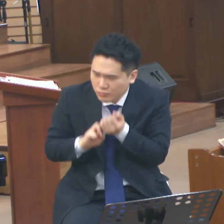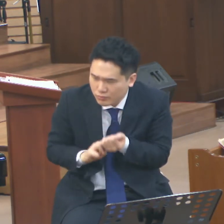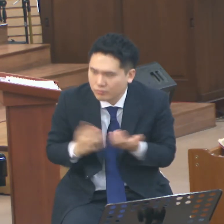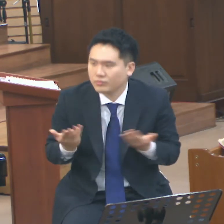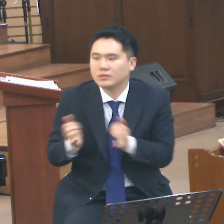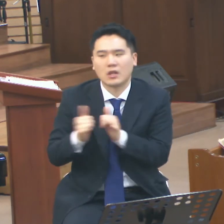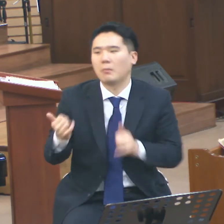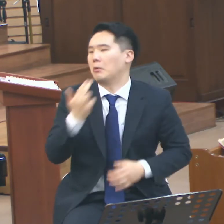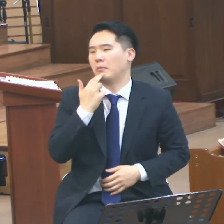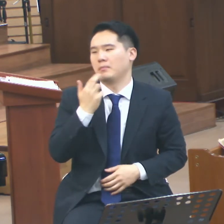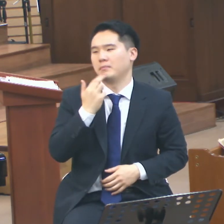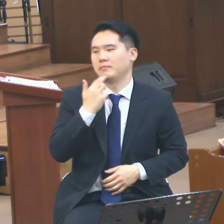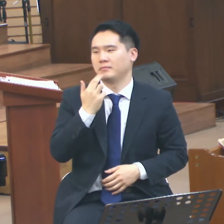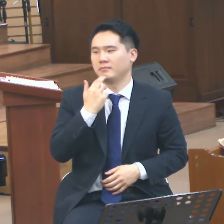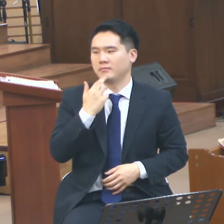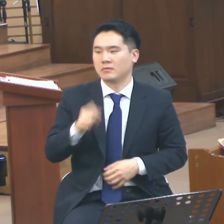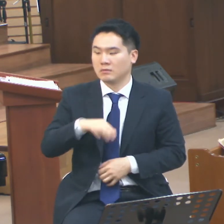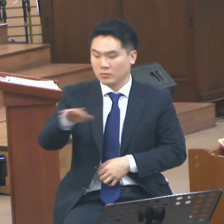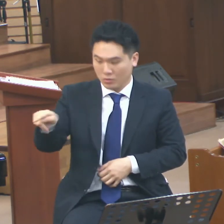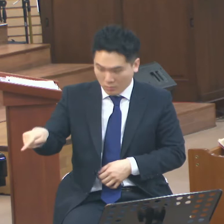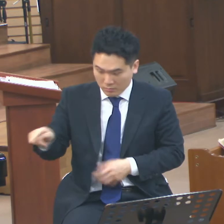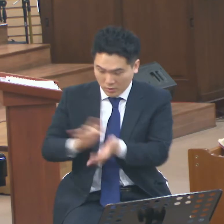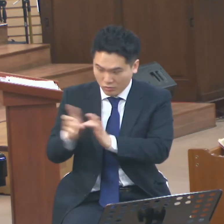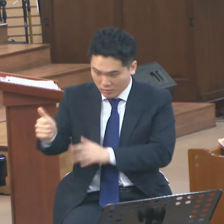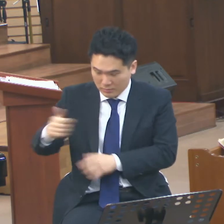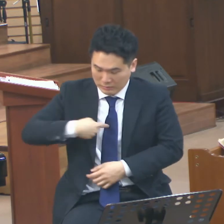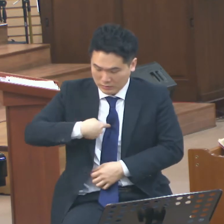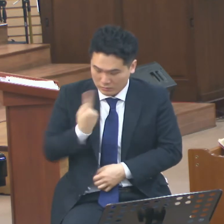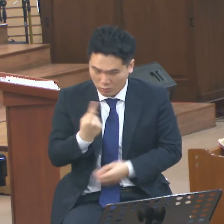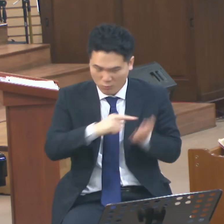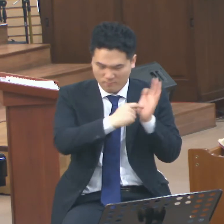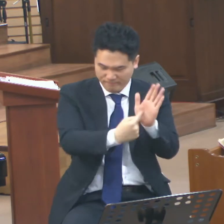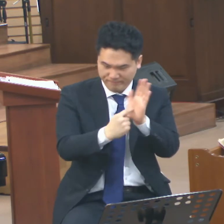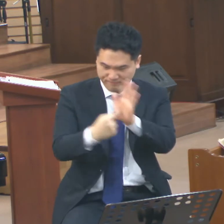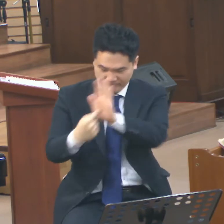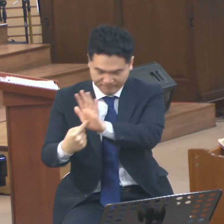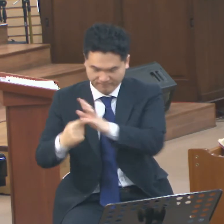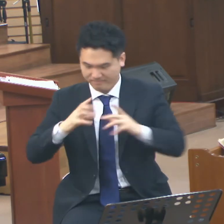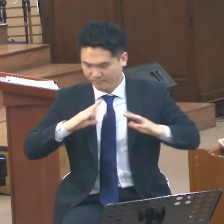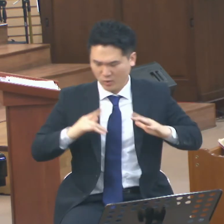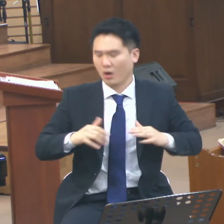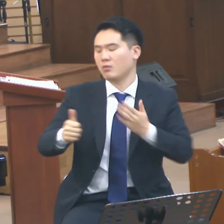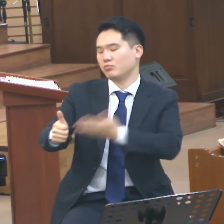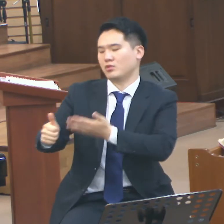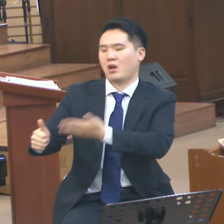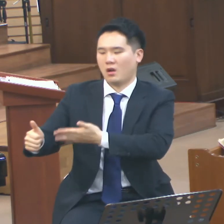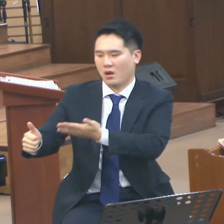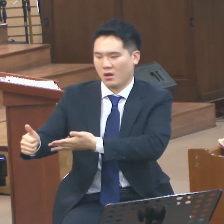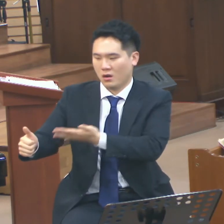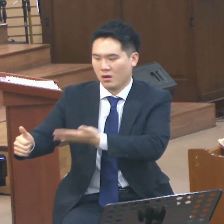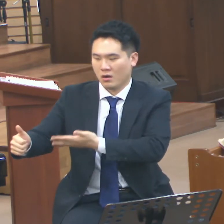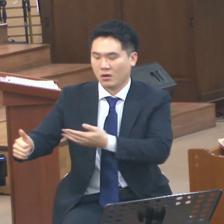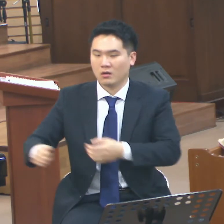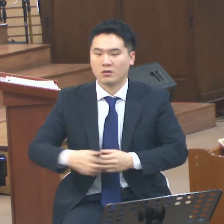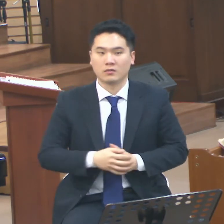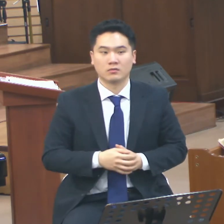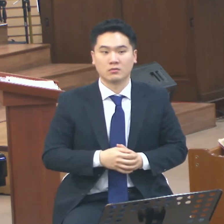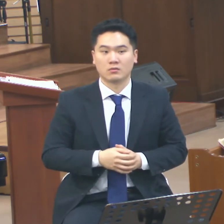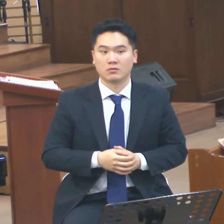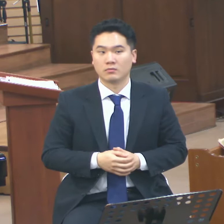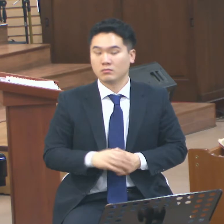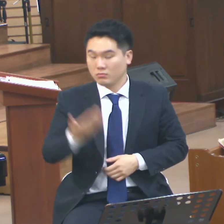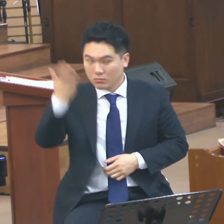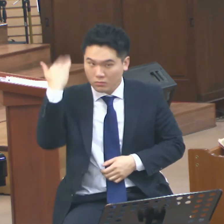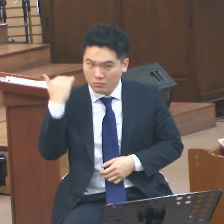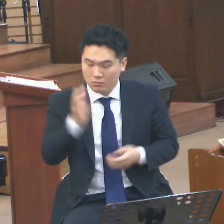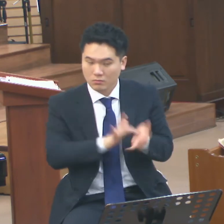했습니다. 여러분 아시는 것처럼 예수님의 동생들은 2장에 나오는 물이 변하여